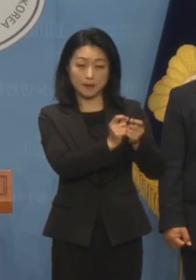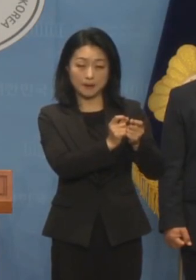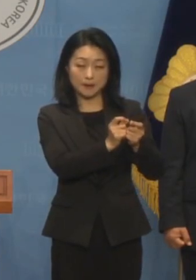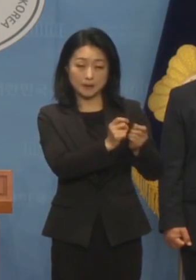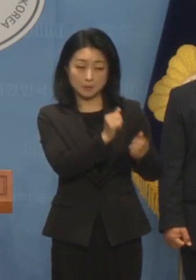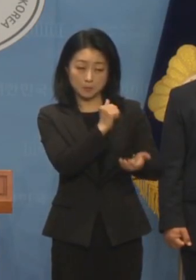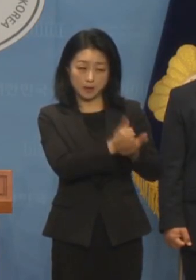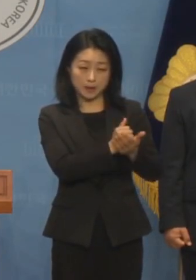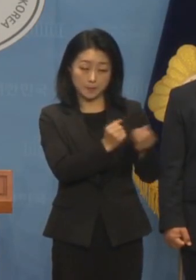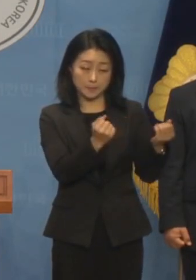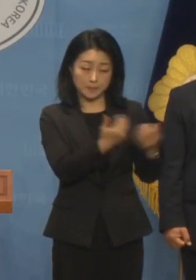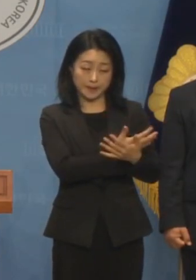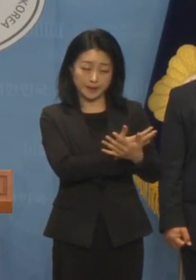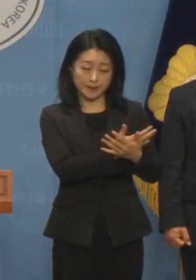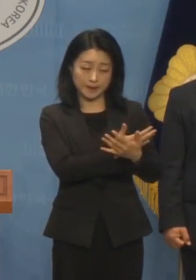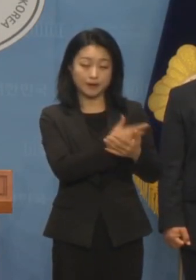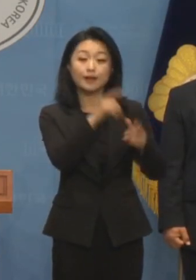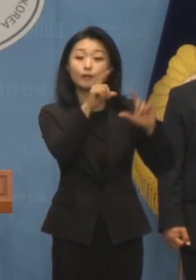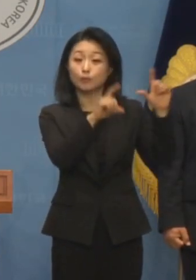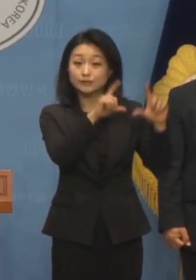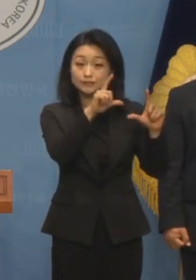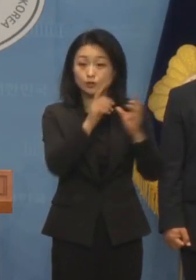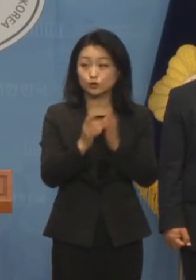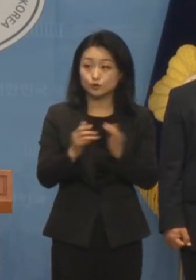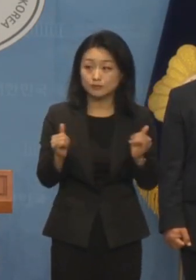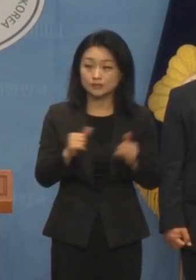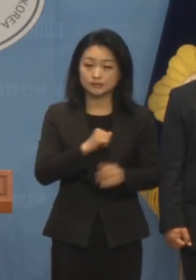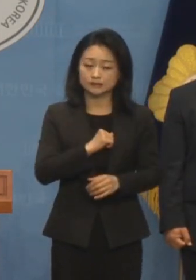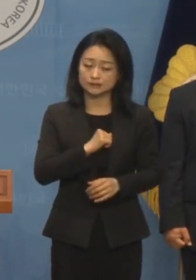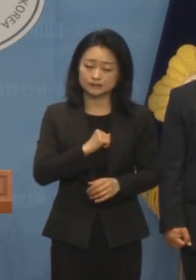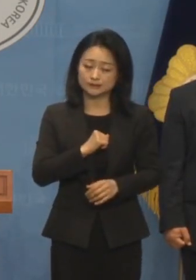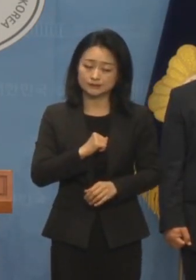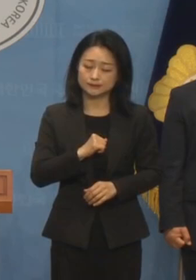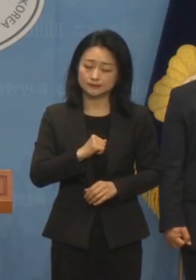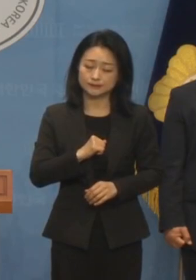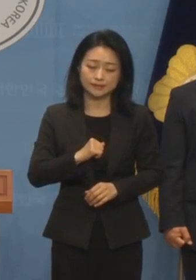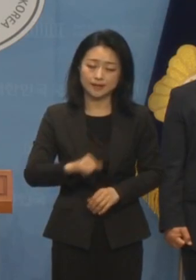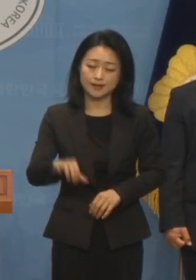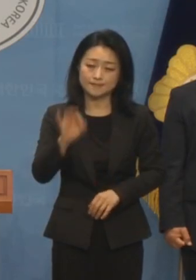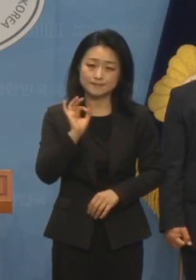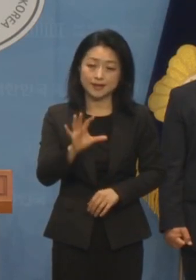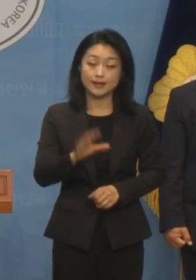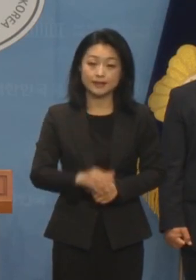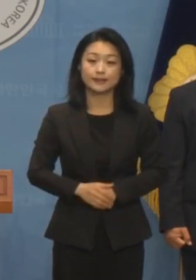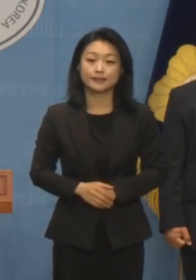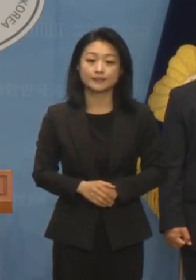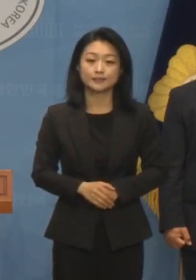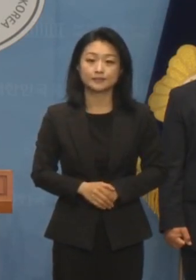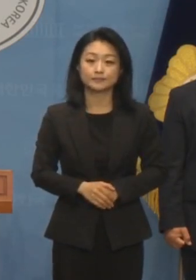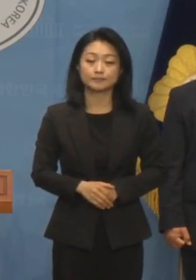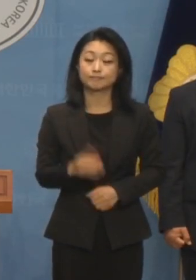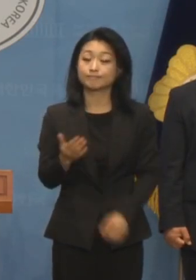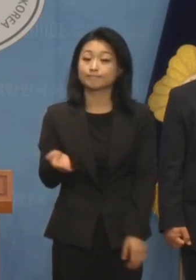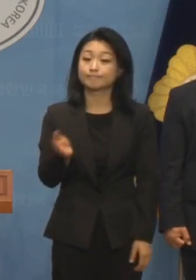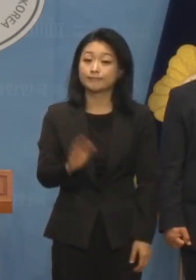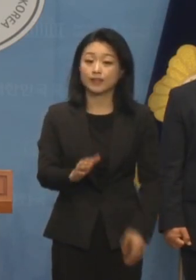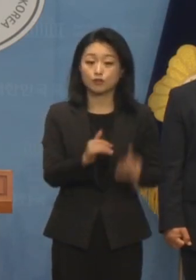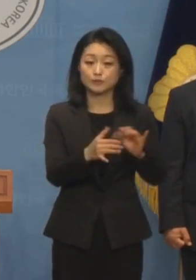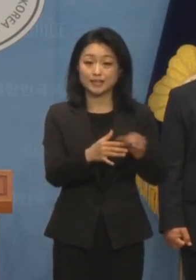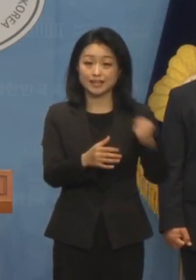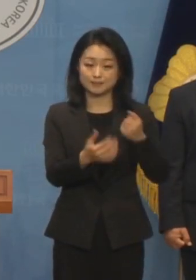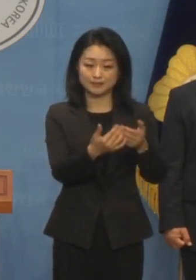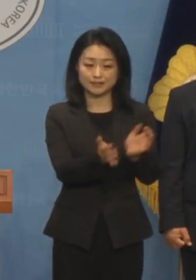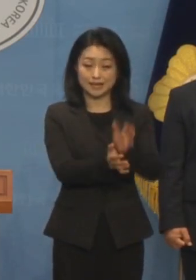바쁜 윤석열 정부의 모습에 국민의 인내심도 한계에 도달하고 있습니다. 그런데도 국민의힘